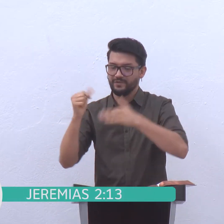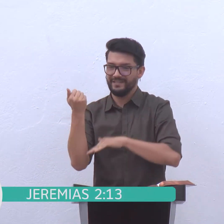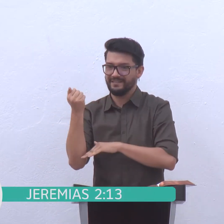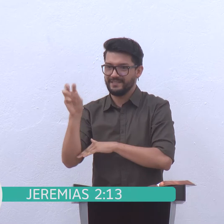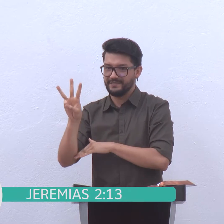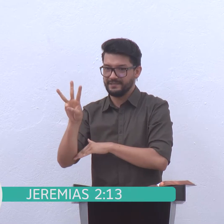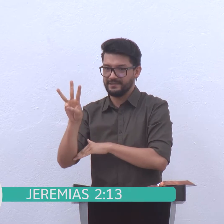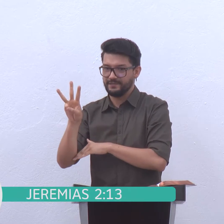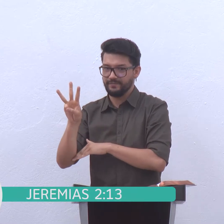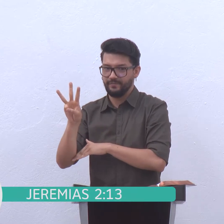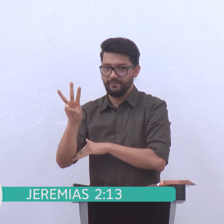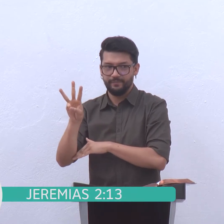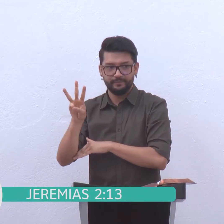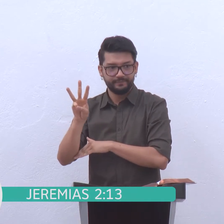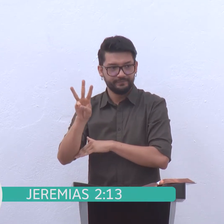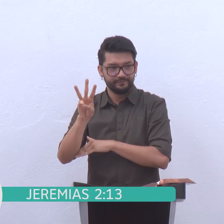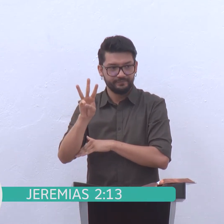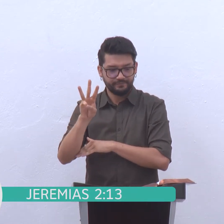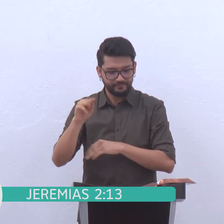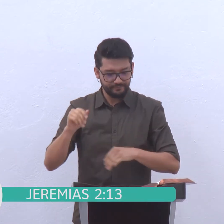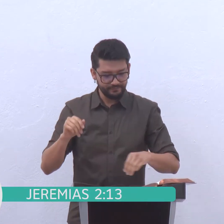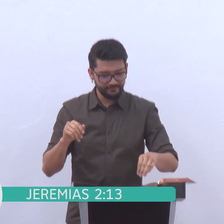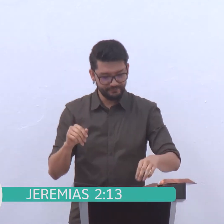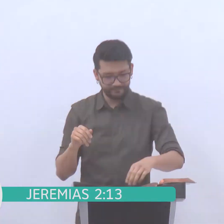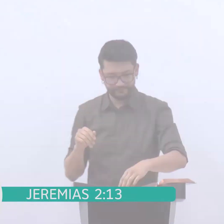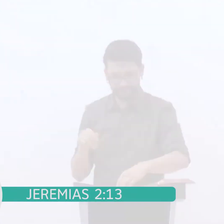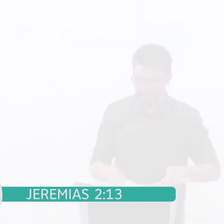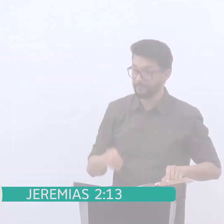capítulo 2, versículo 13.